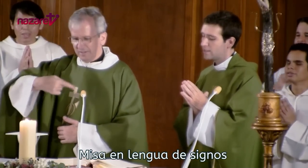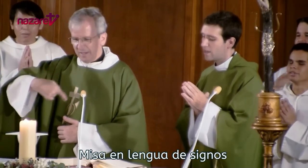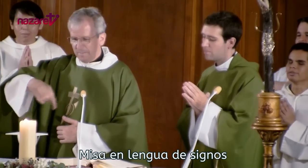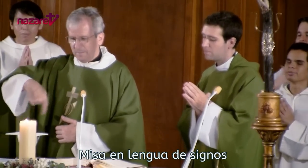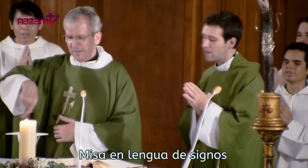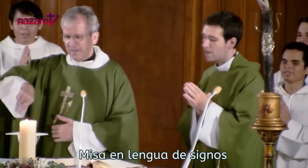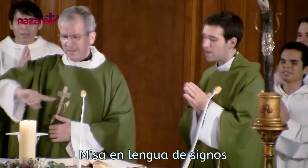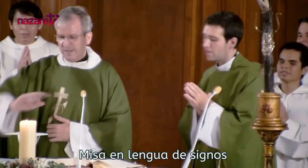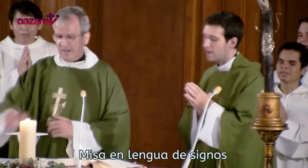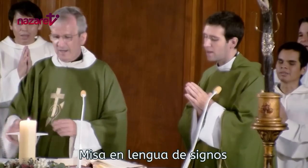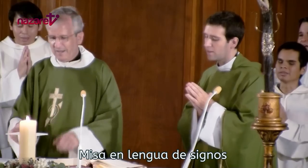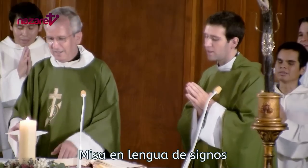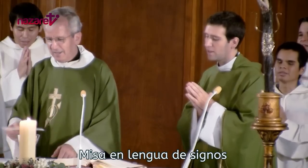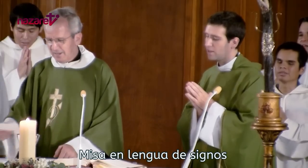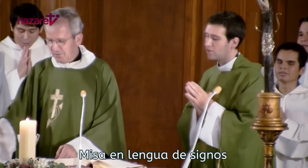ten piedad de